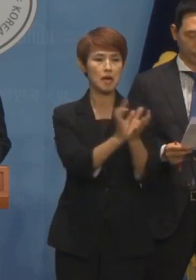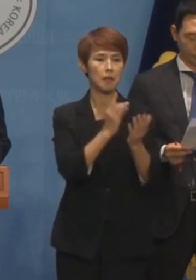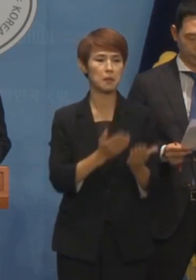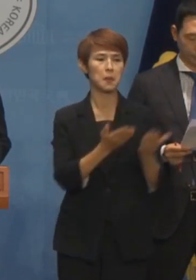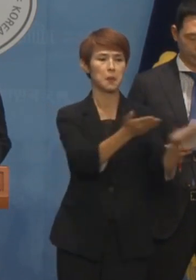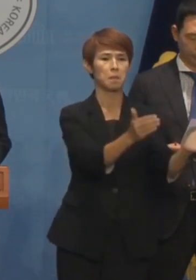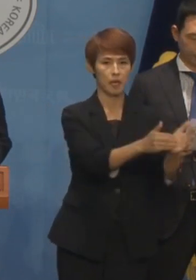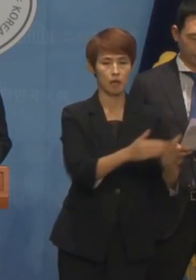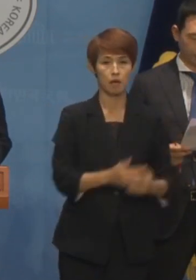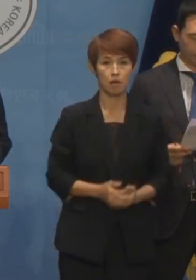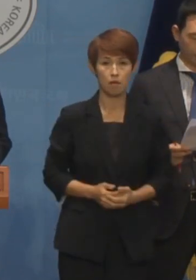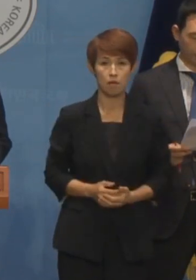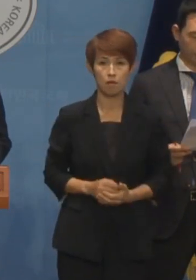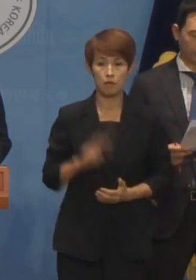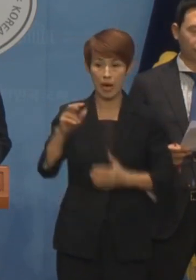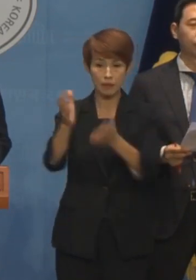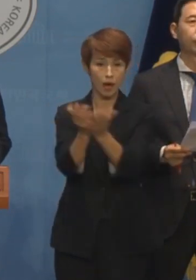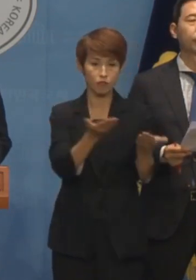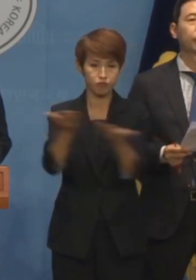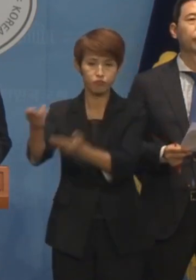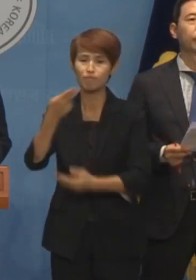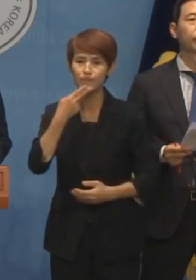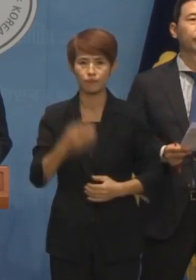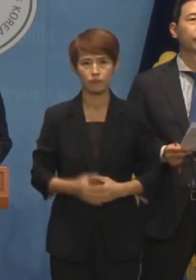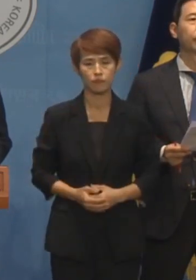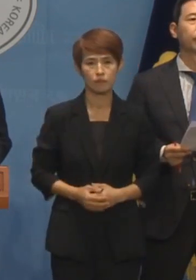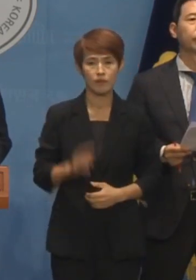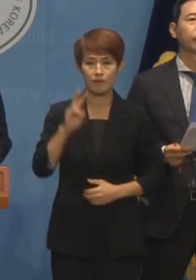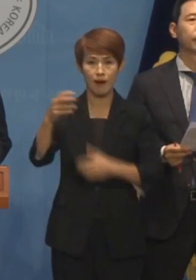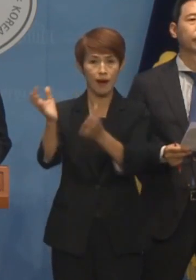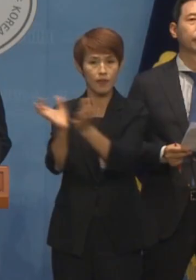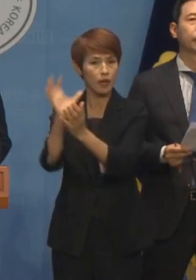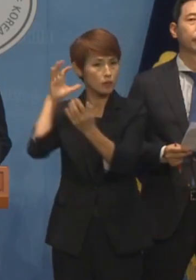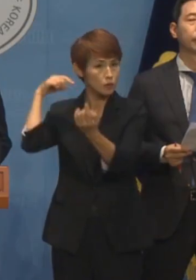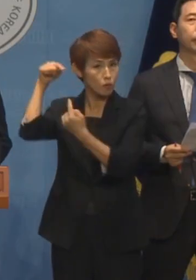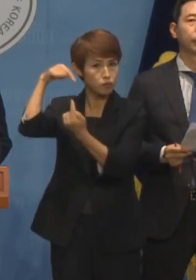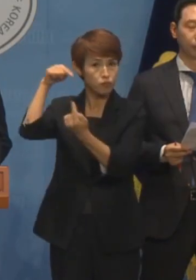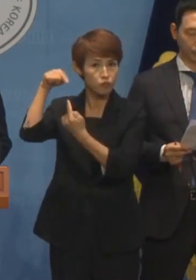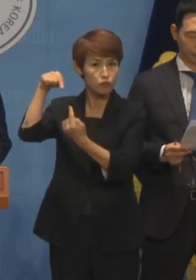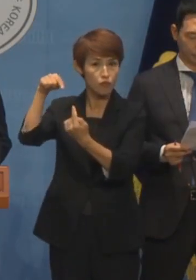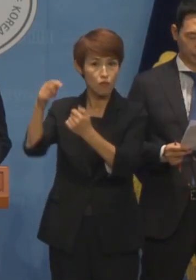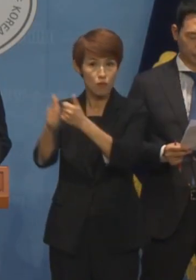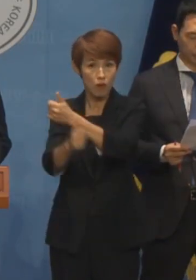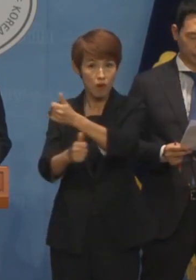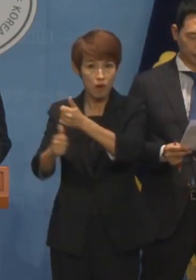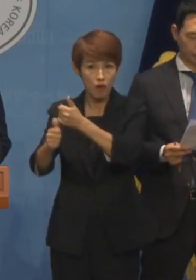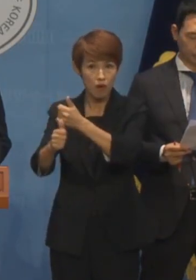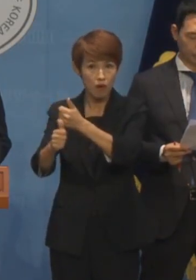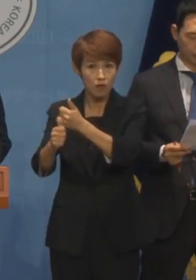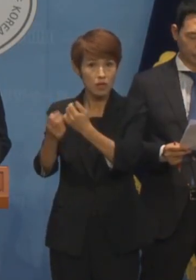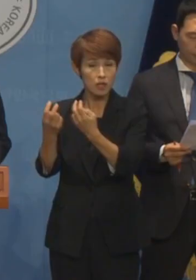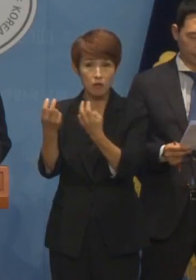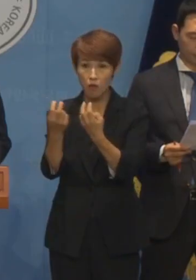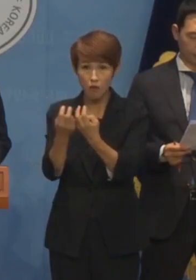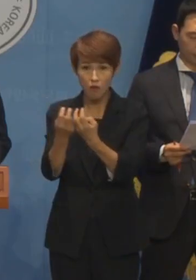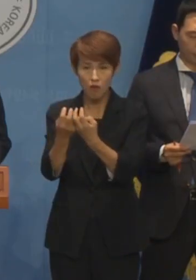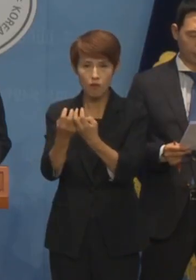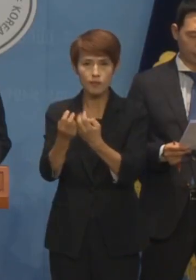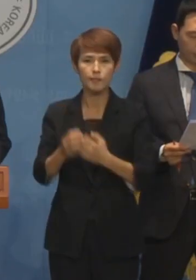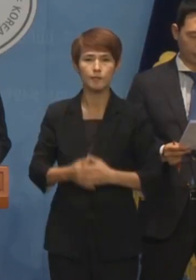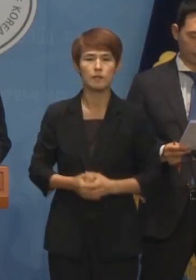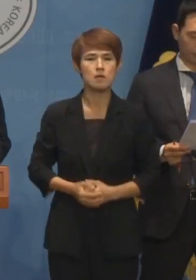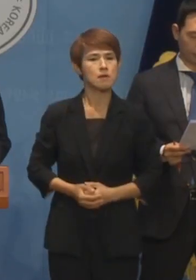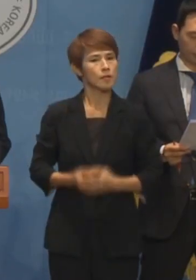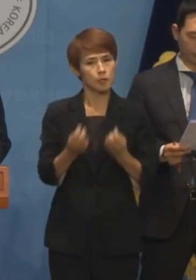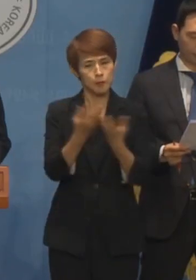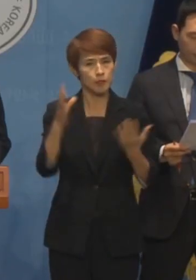제출되었다. 그래서 야당 청문위원들은 부득이하게 사흘